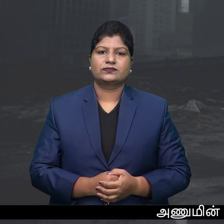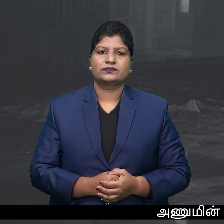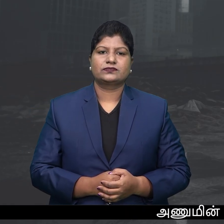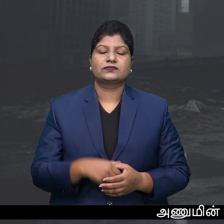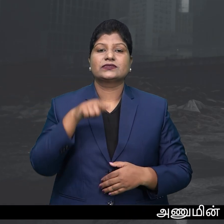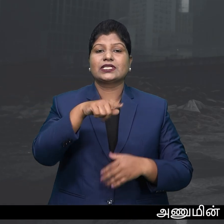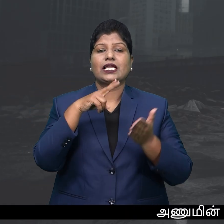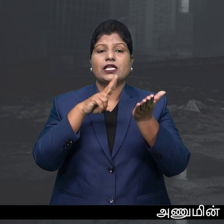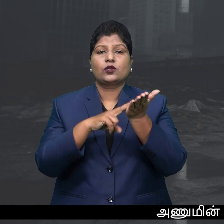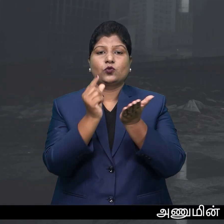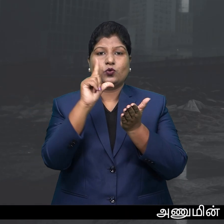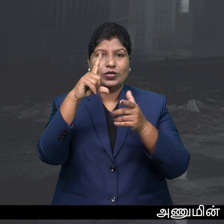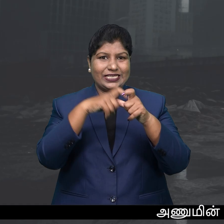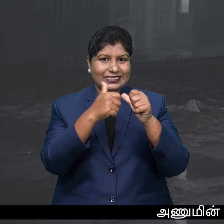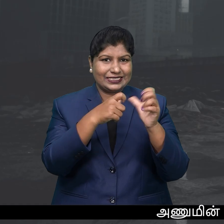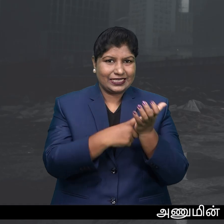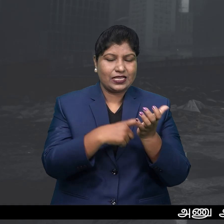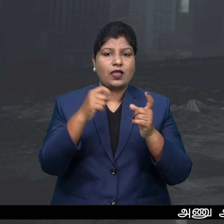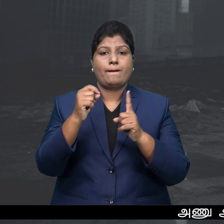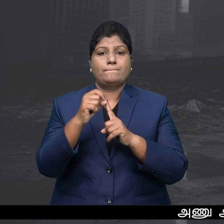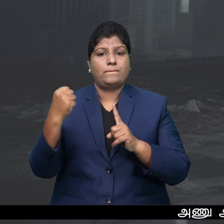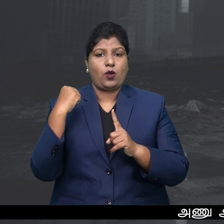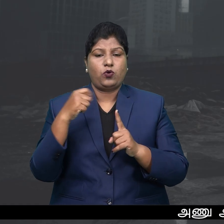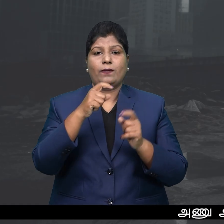அணுவின் நிலையங்கள், அணு ஆயுதங்கள்,